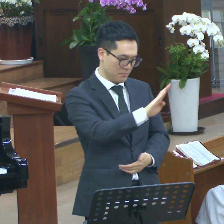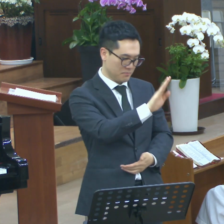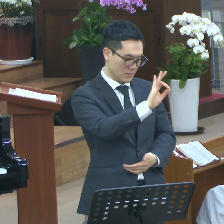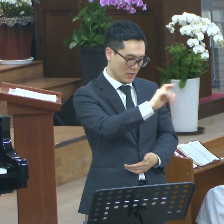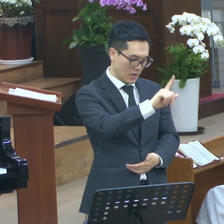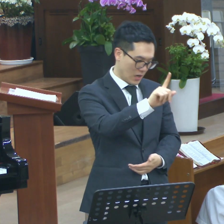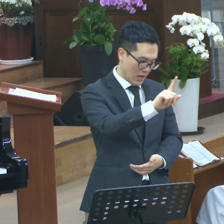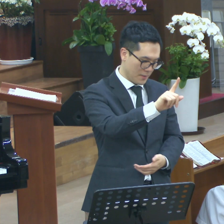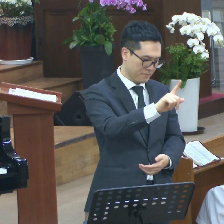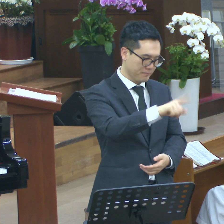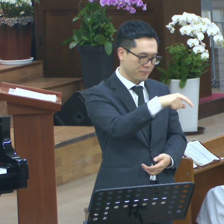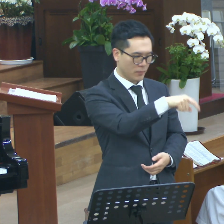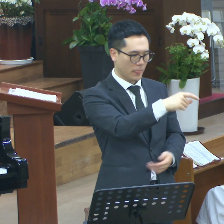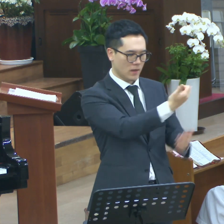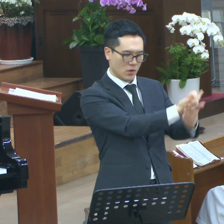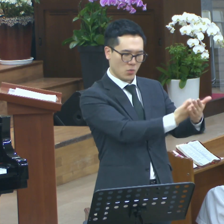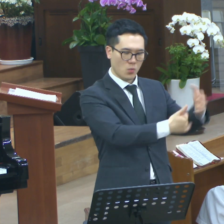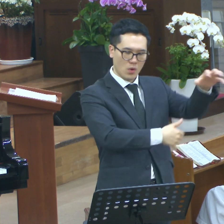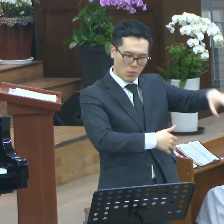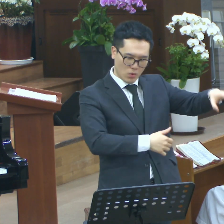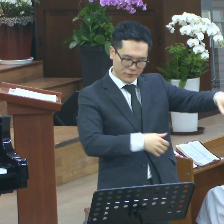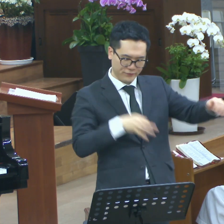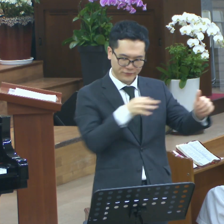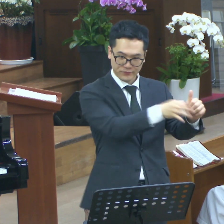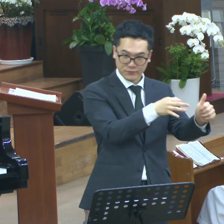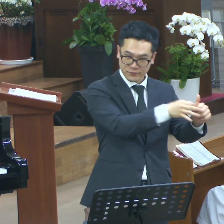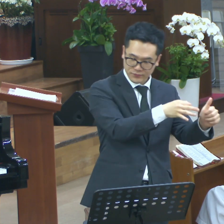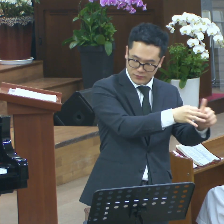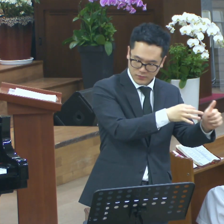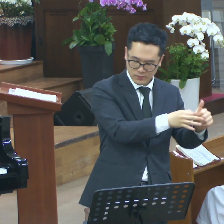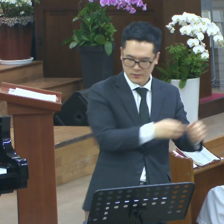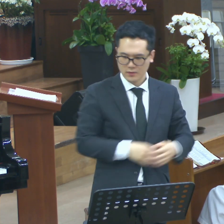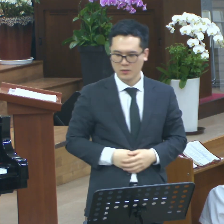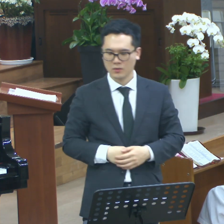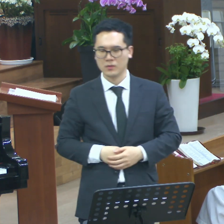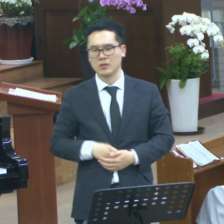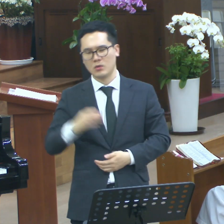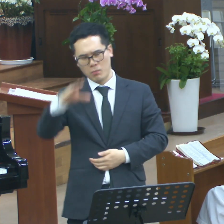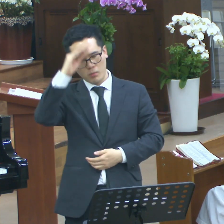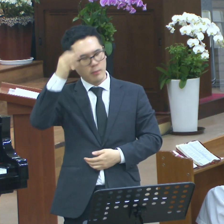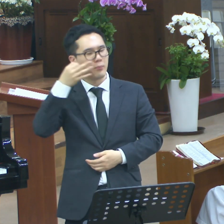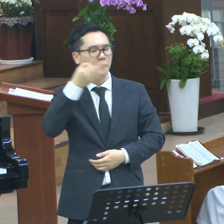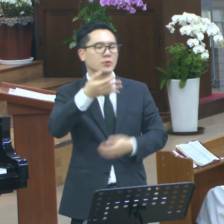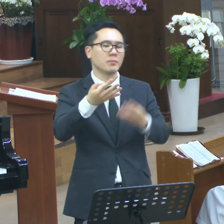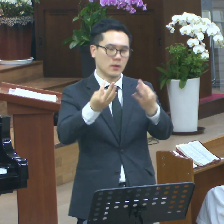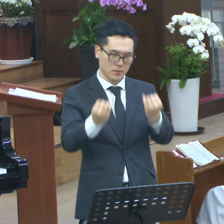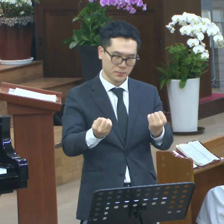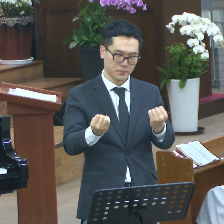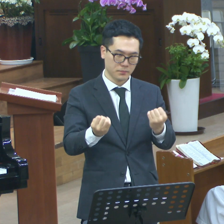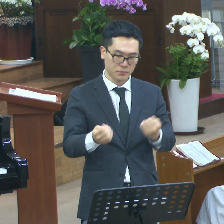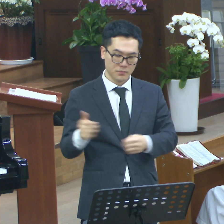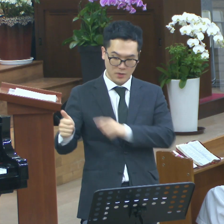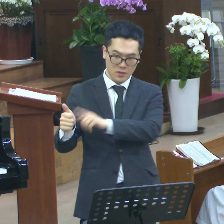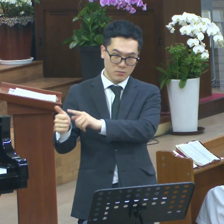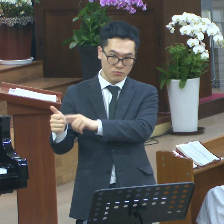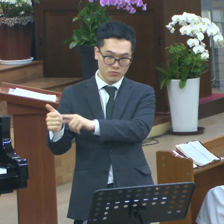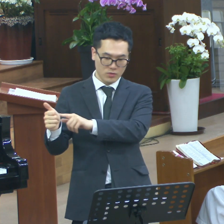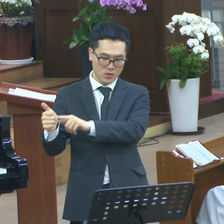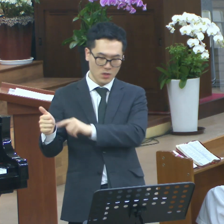많이 쓰고 가정생활도 참 좋고 사람이 모범적이에요. 근데 그분이 개막전에 항상 나와서 이기곤